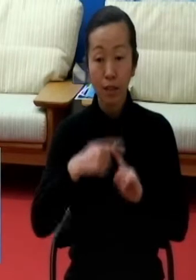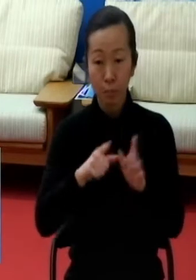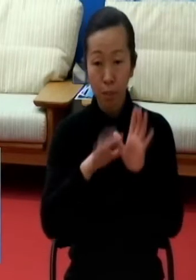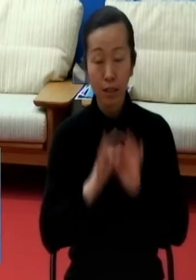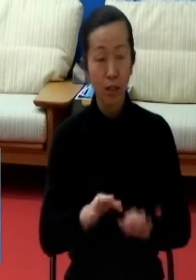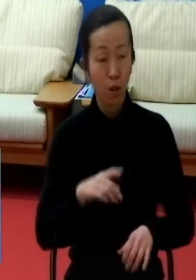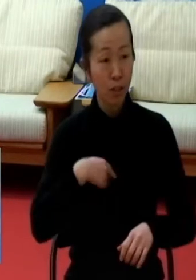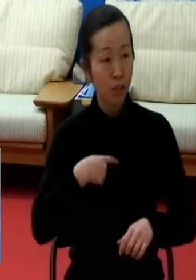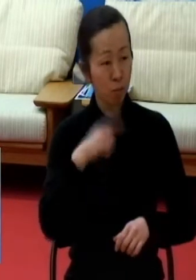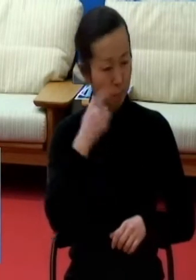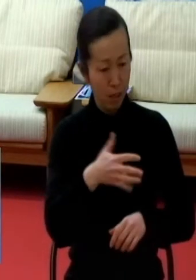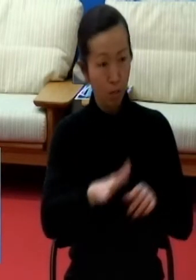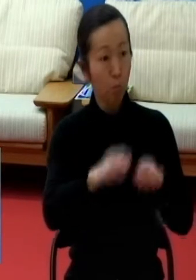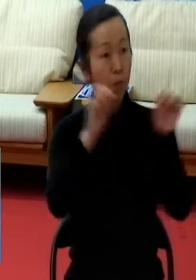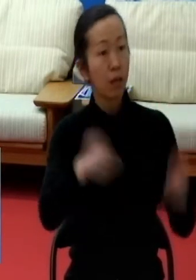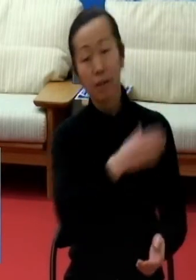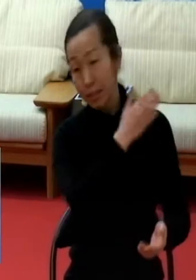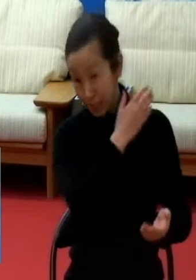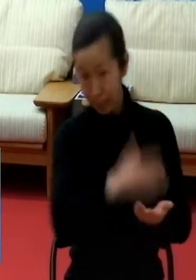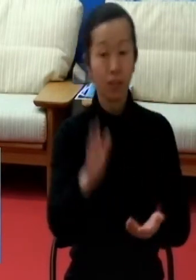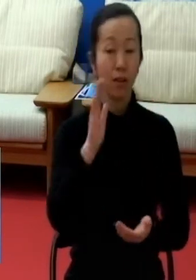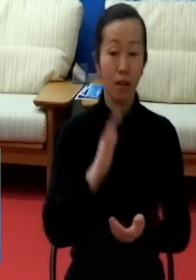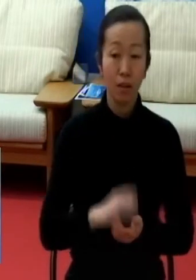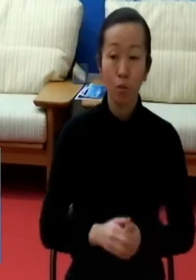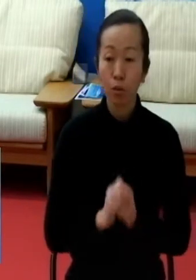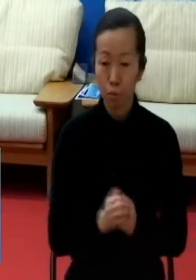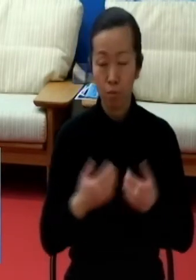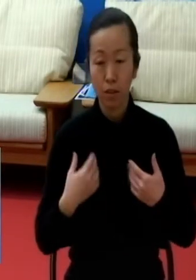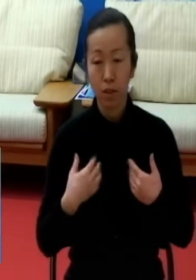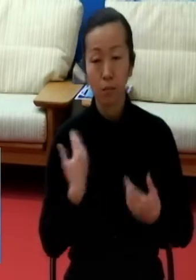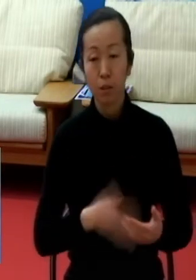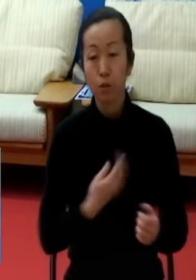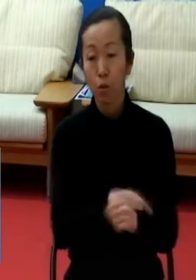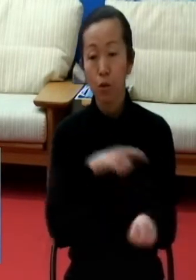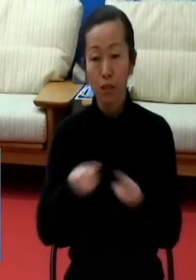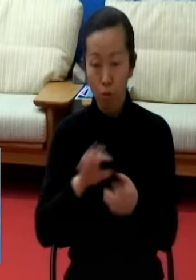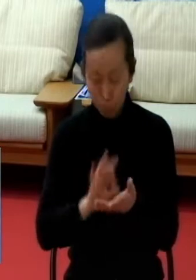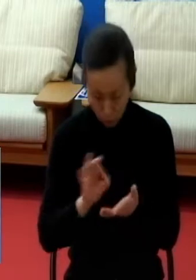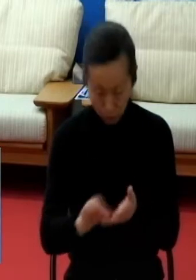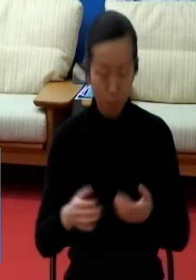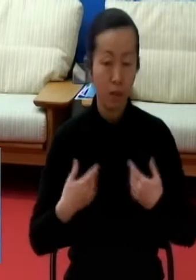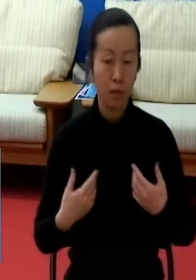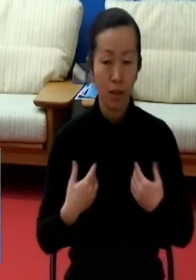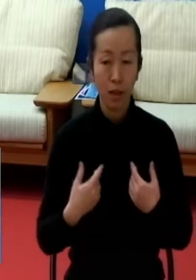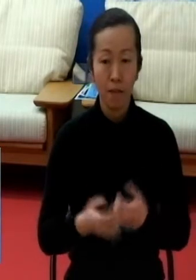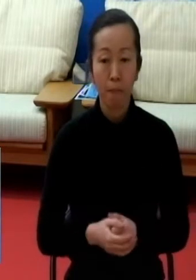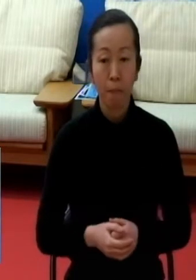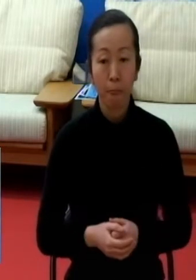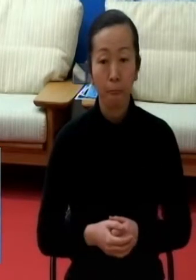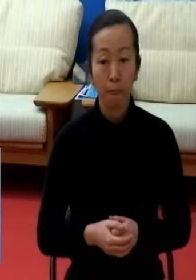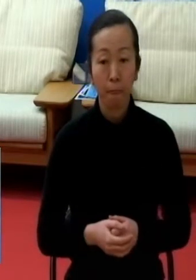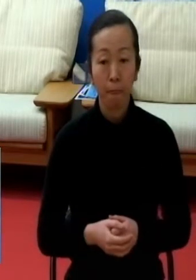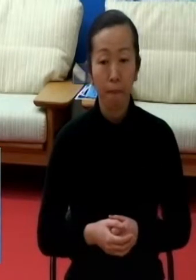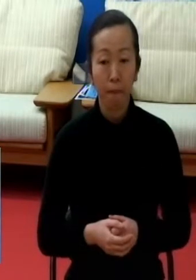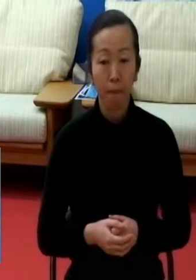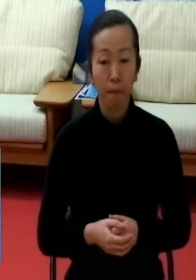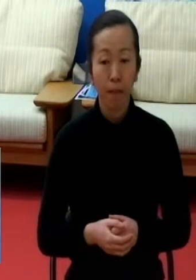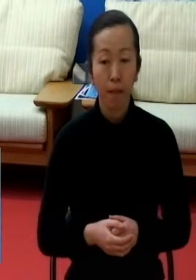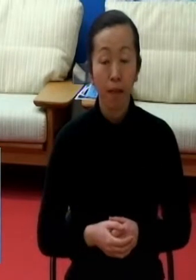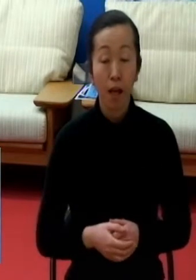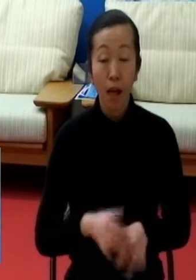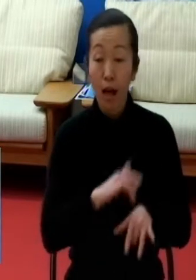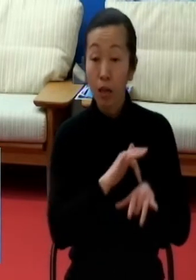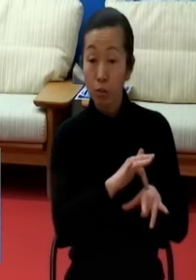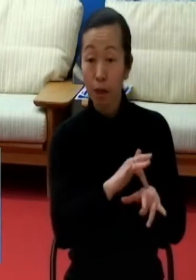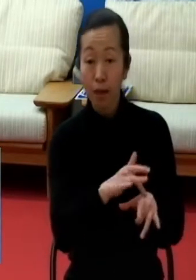皆によって立ち去れと。 예, 신분과 건세를 사용하는 것입니다. 身分と権勢を使うんです。 마귀가 원하는 반대편에 서면 승리합니다.